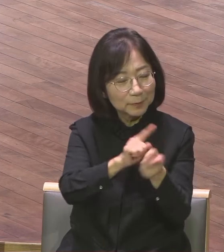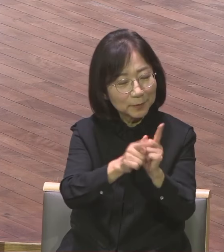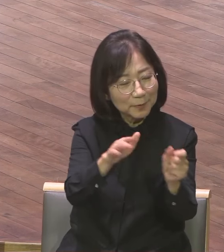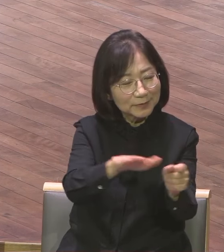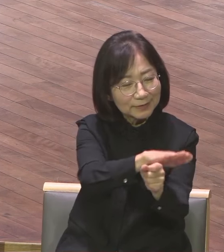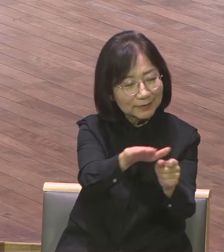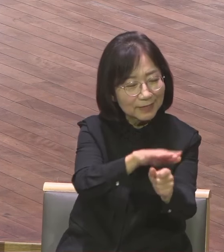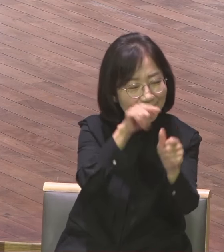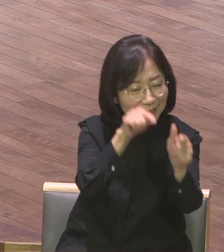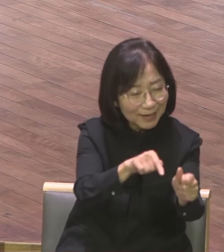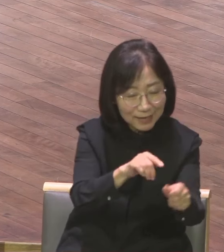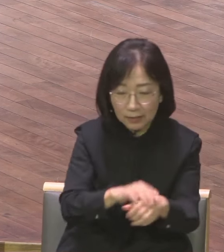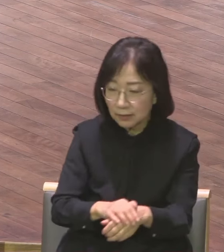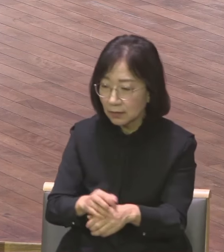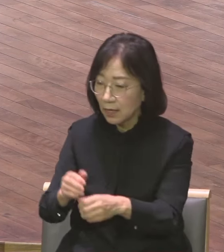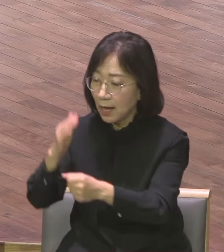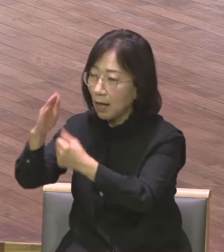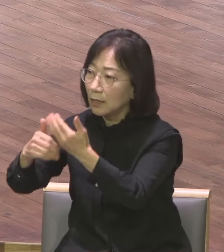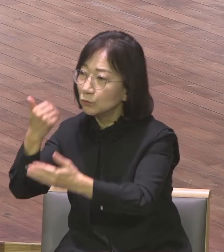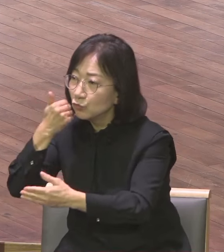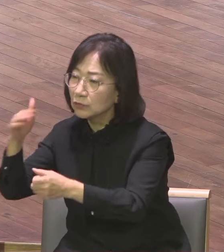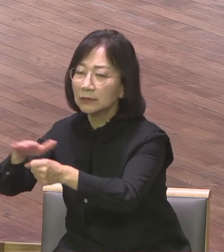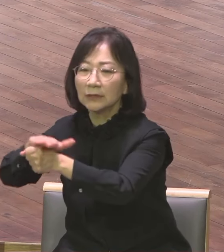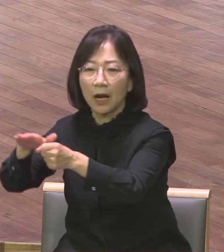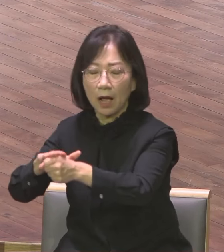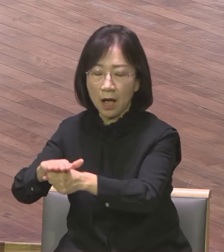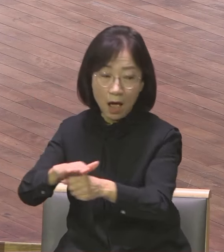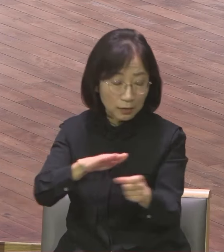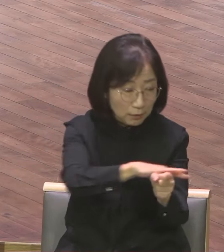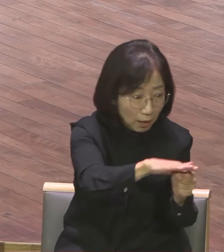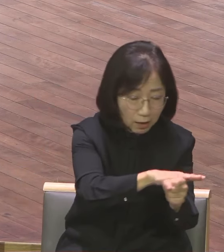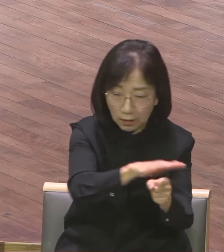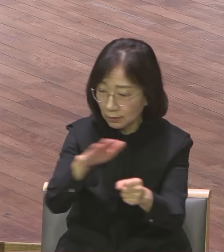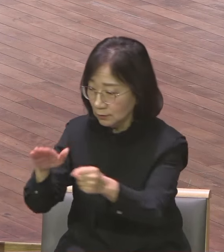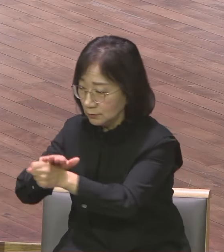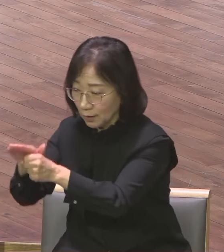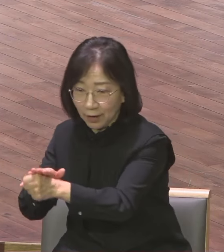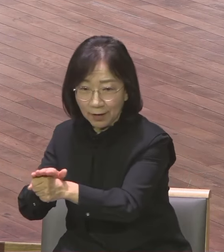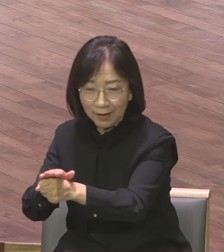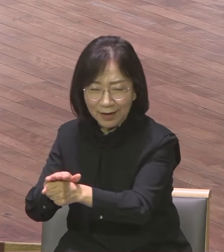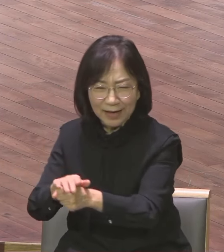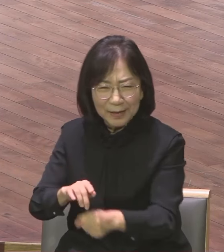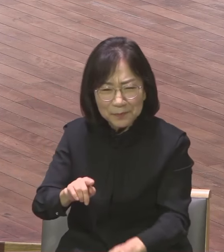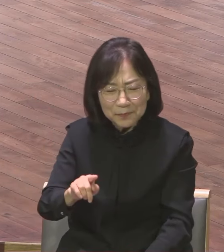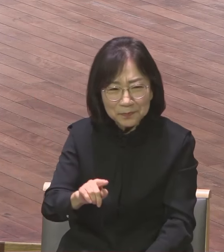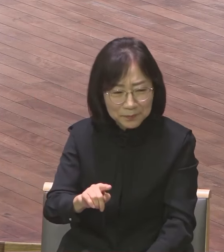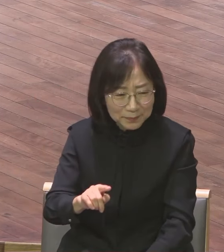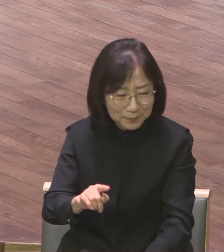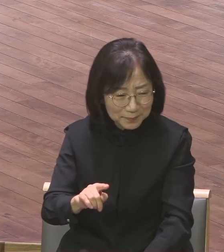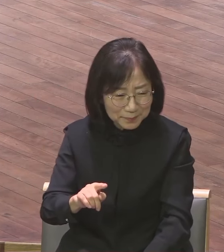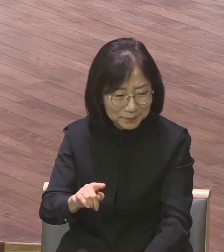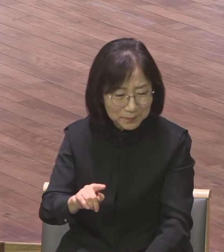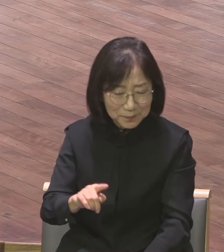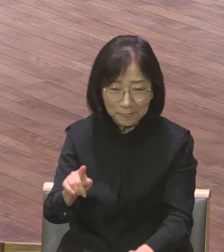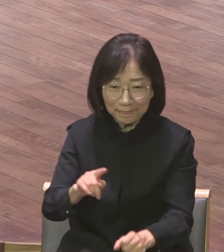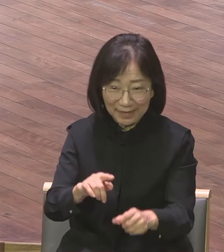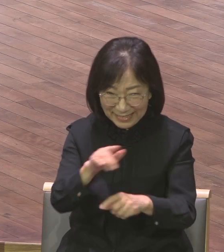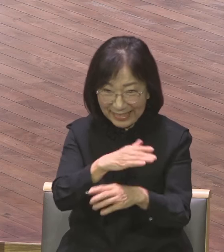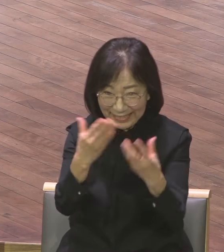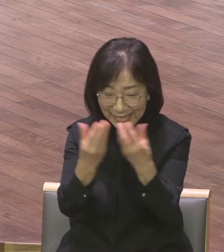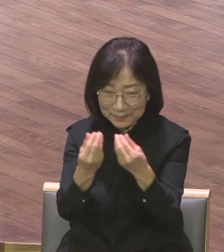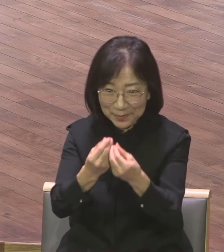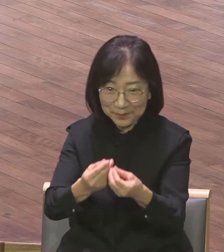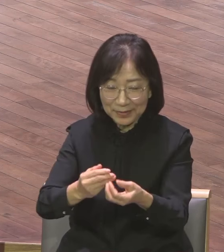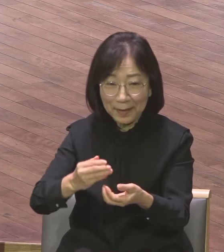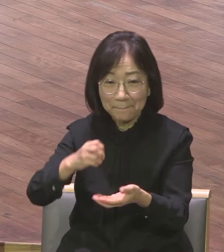하시고 나서 또 강조해요. 하나님은 사랑이라. 사랑을 또 강조해요. 마치 이 1절부터 6절까지가 샌드위치